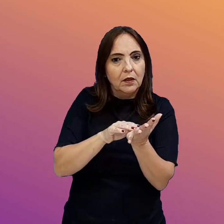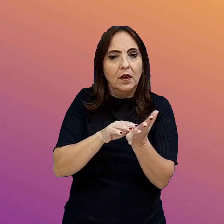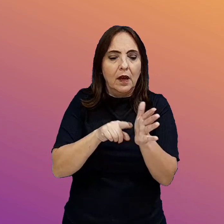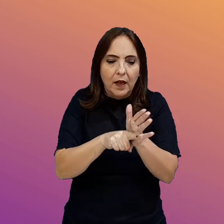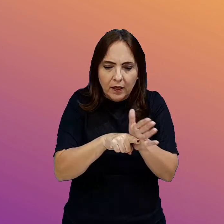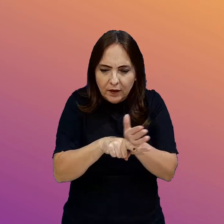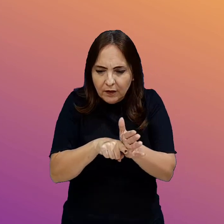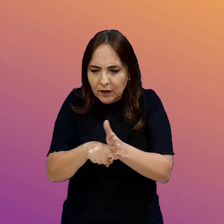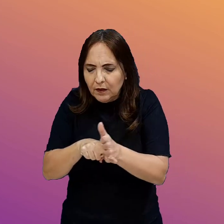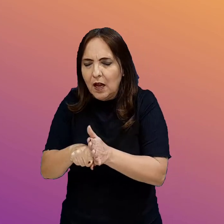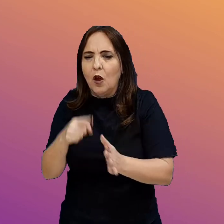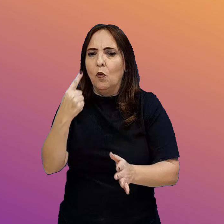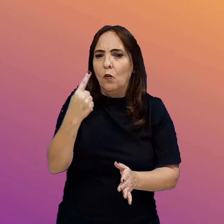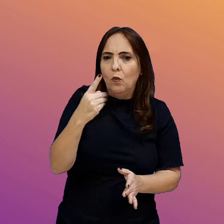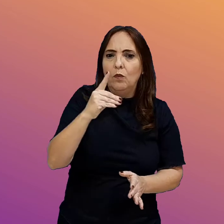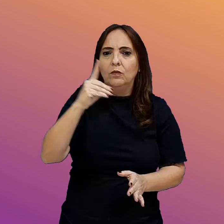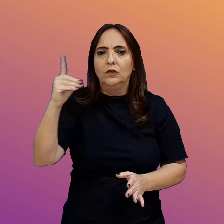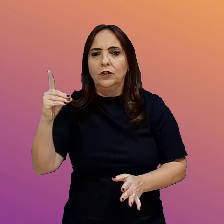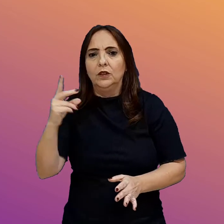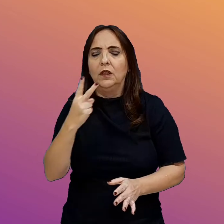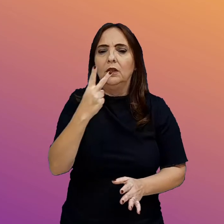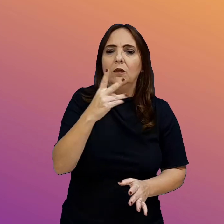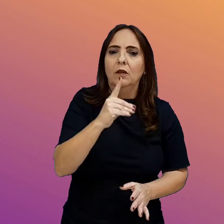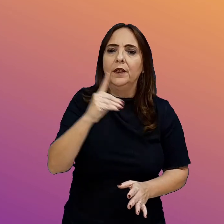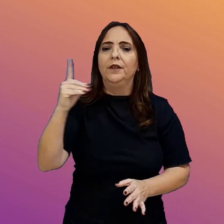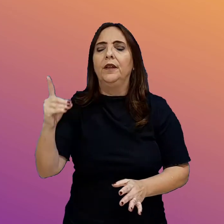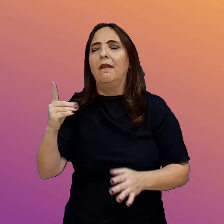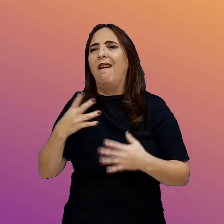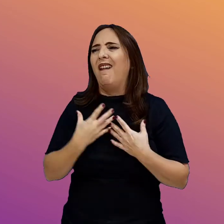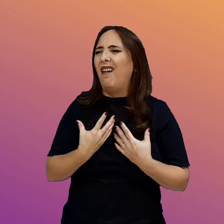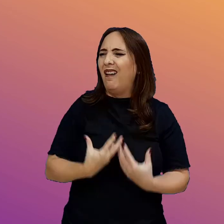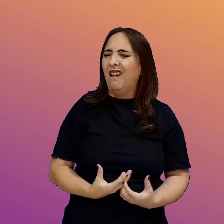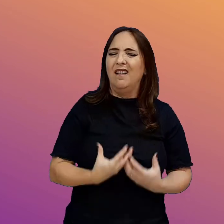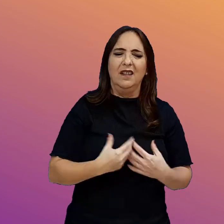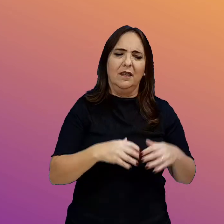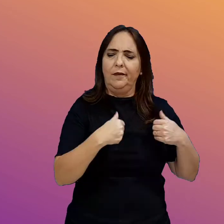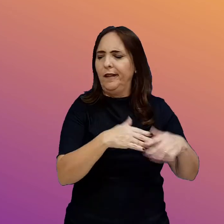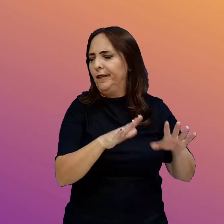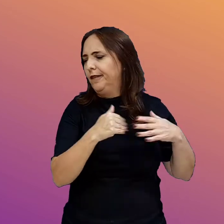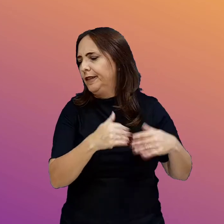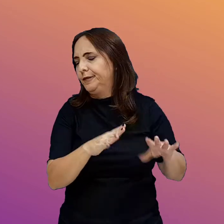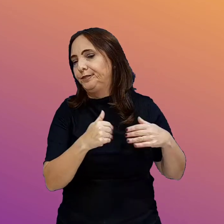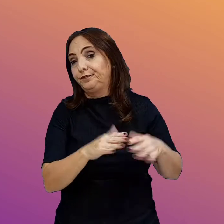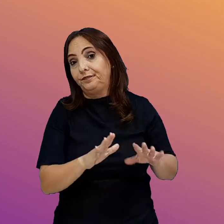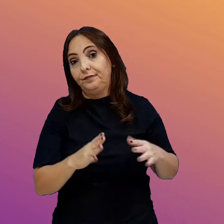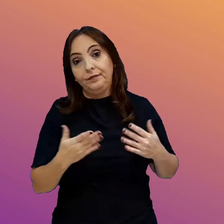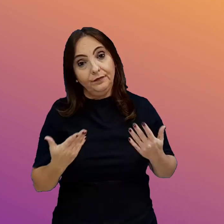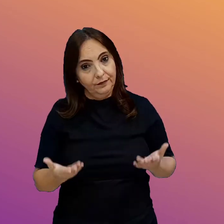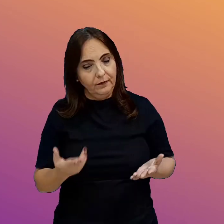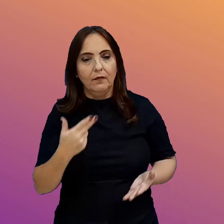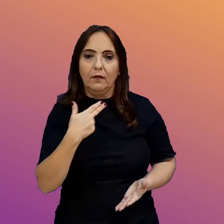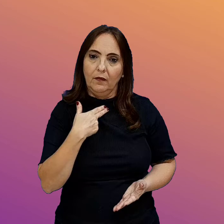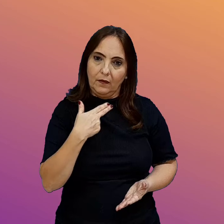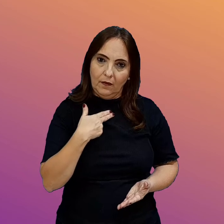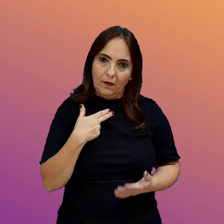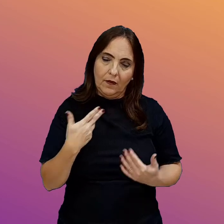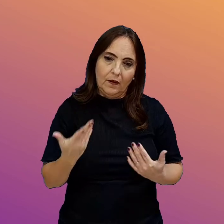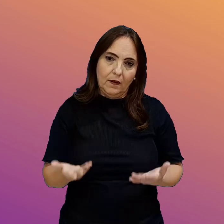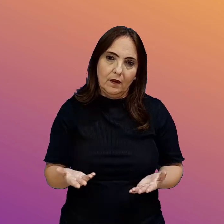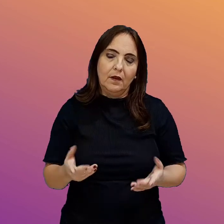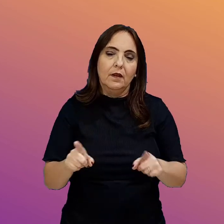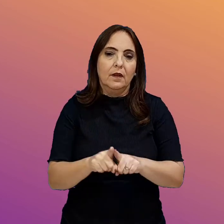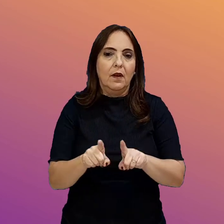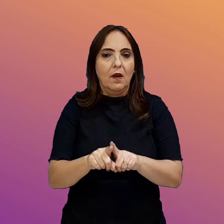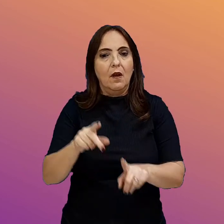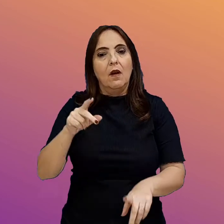fiscalizar um dia, dois, no terceiro dia, você fala assim: esse negócio é muito cansativo, lá isso para lá. Então, o